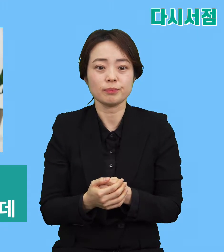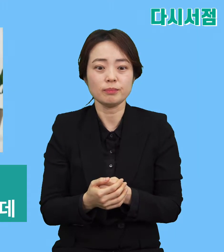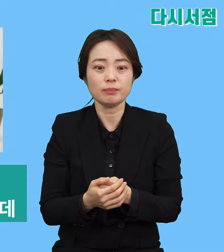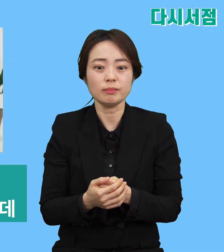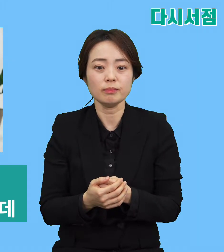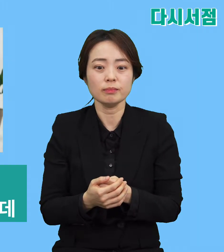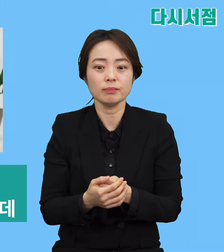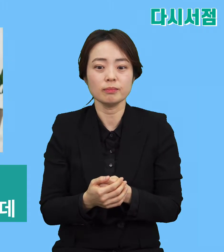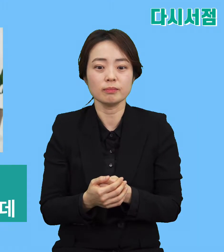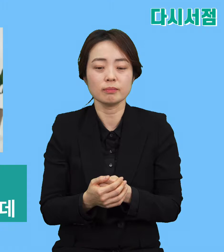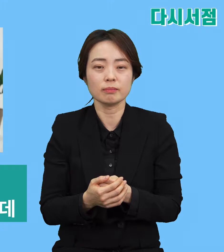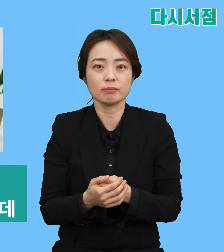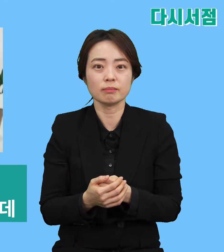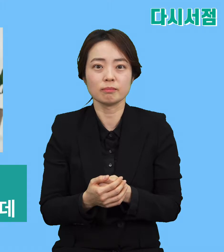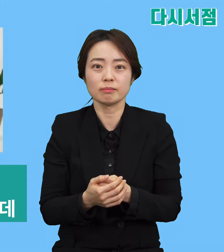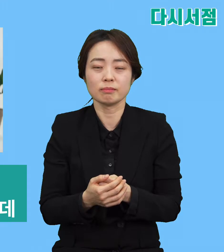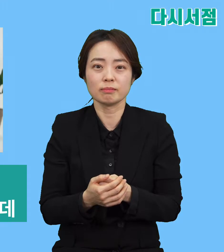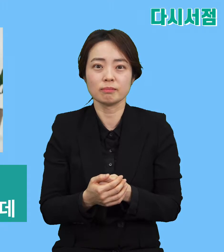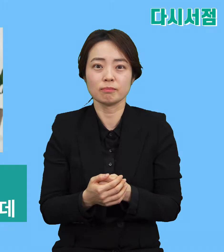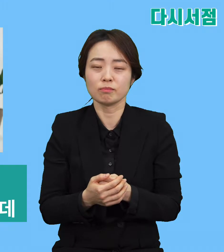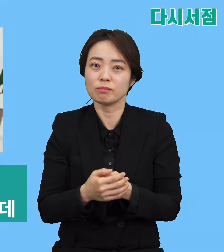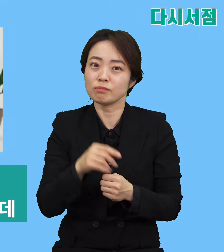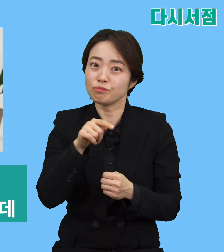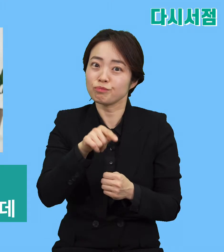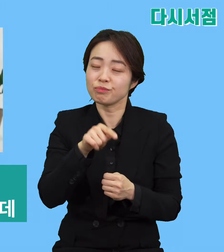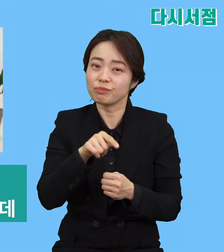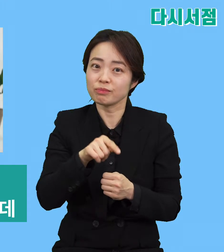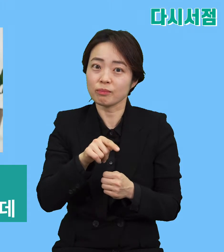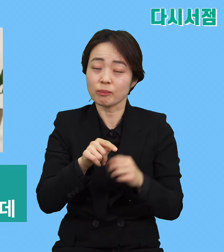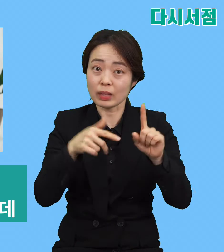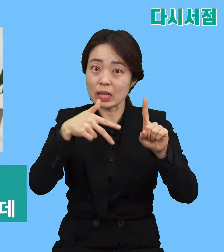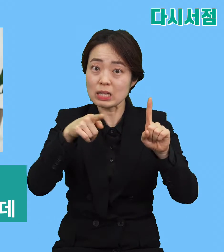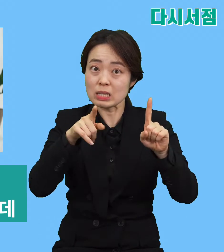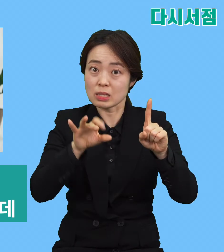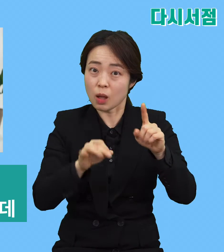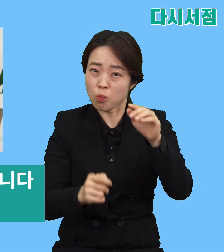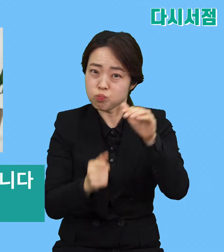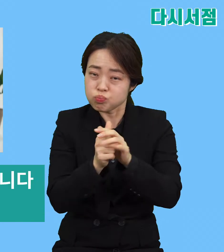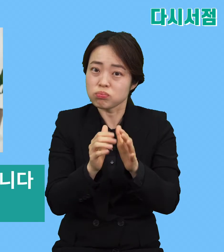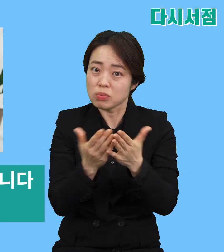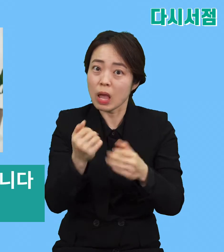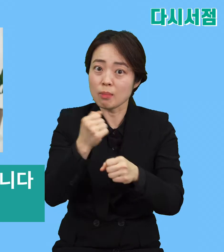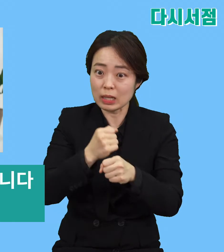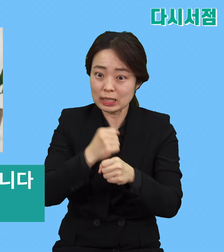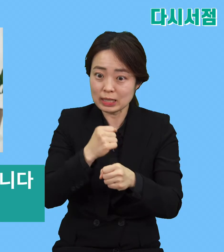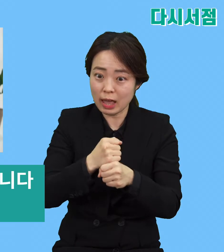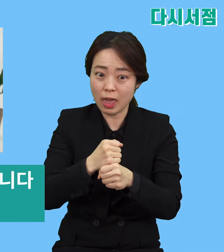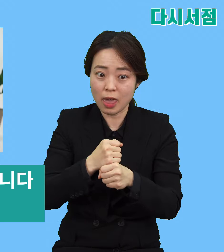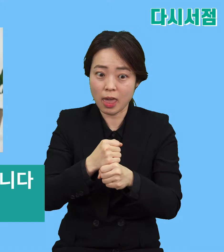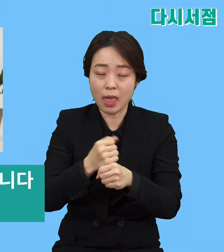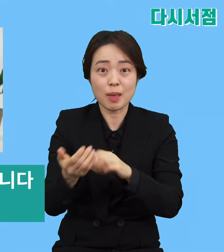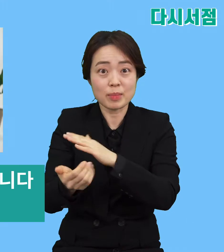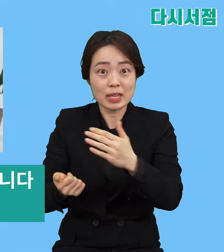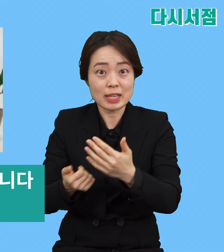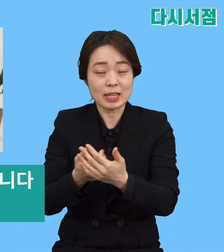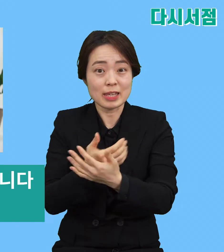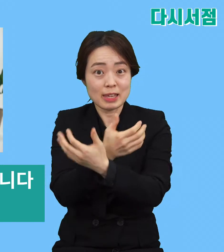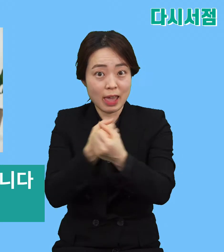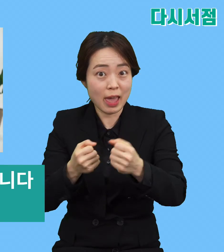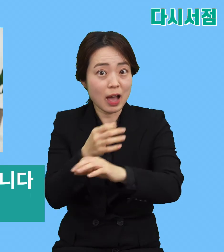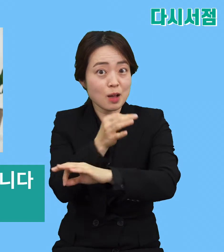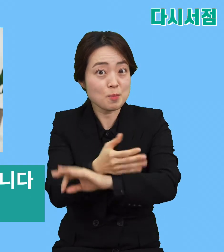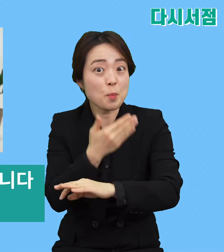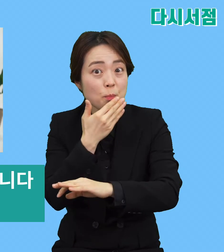그때도 아마 이런 독특한 형식의 책을 만드는데 미리 예약 구매하실